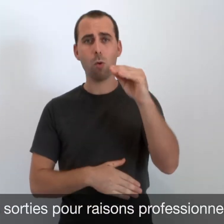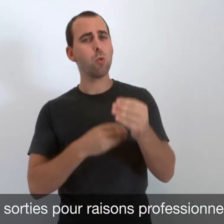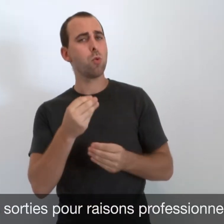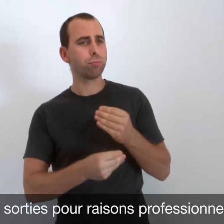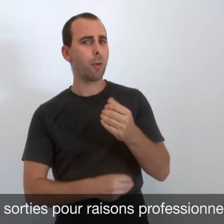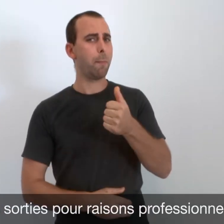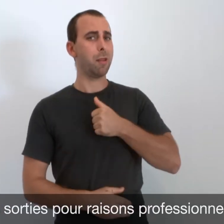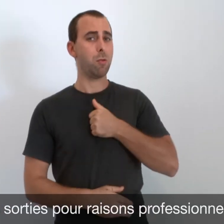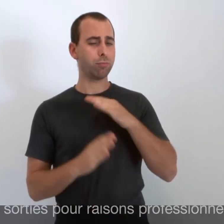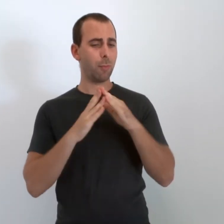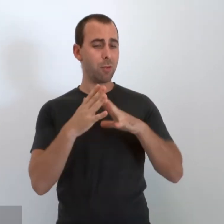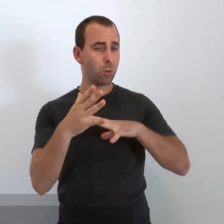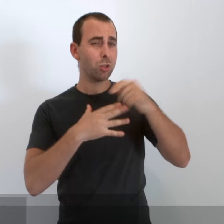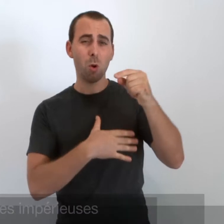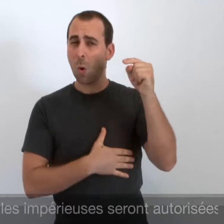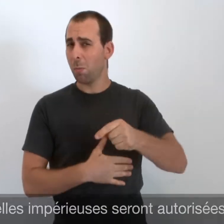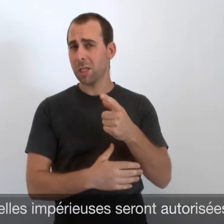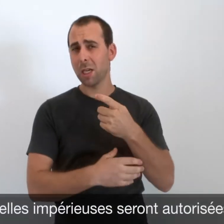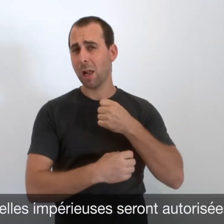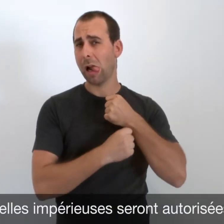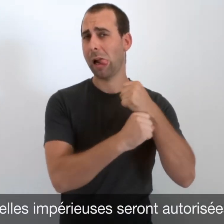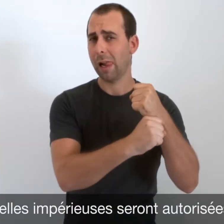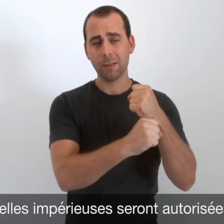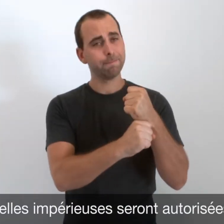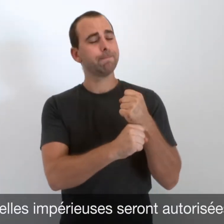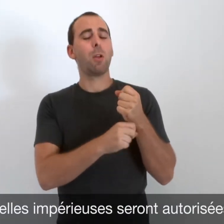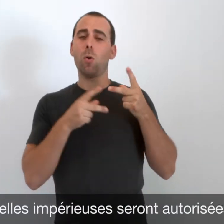raisons professionnelles et personnelles impérieuses seront autorisées.